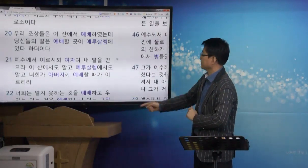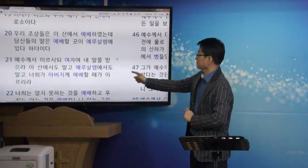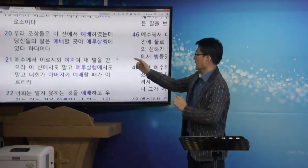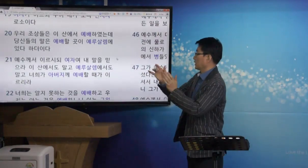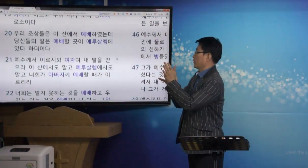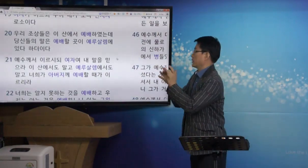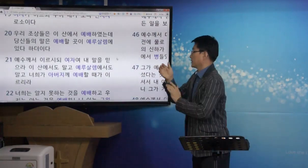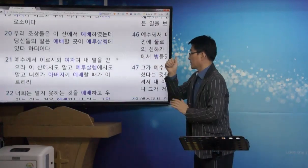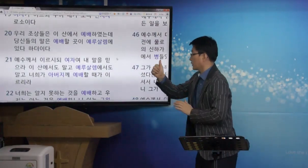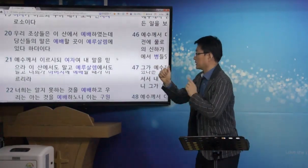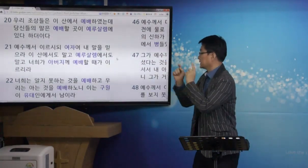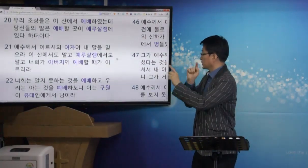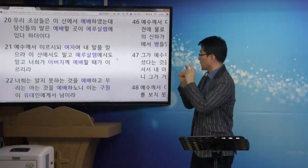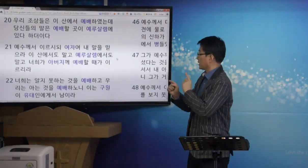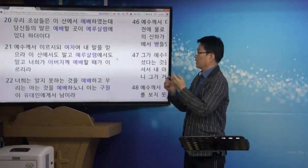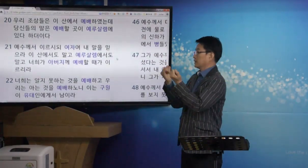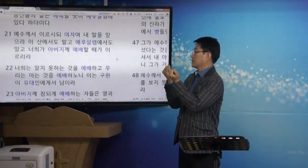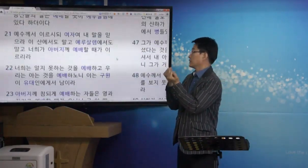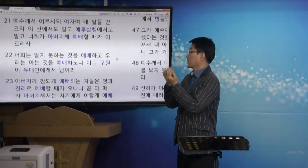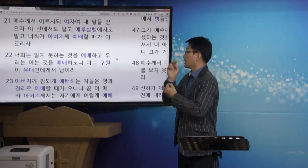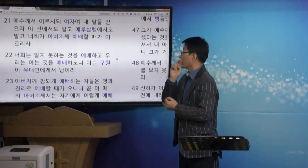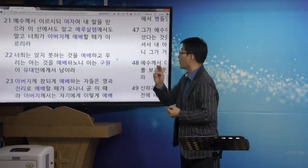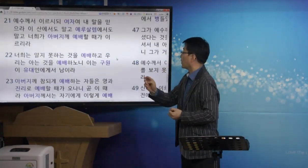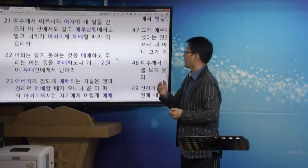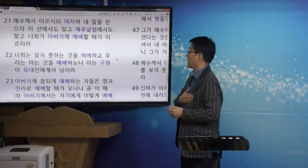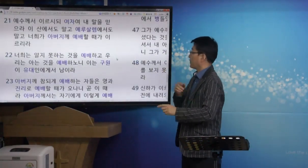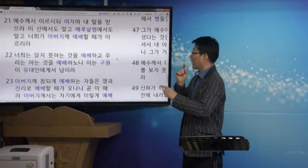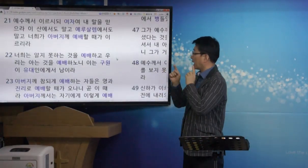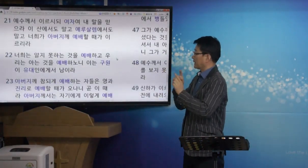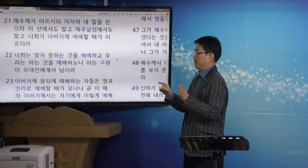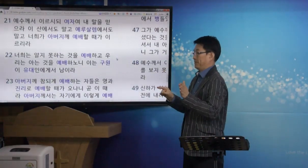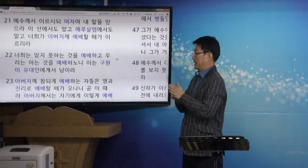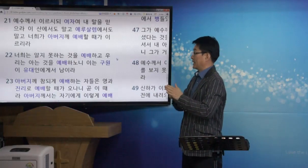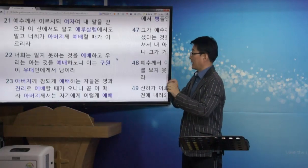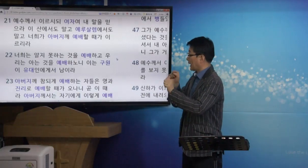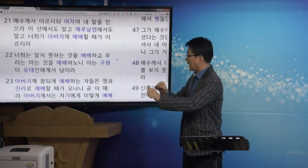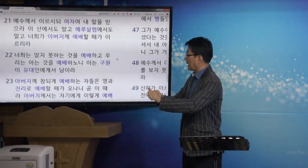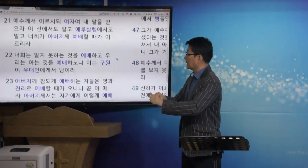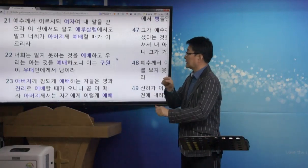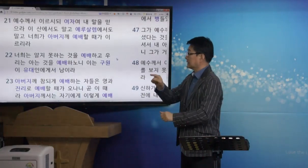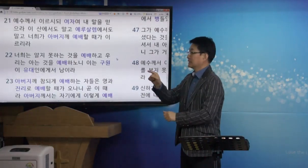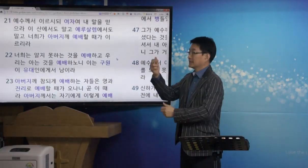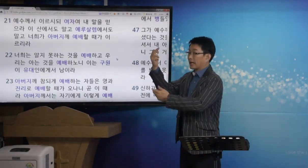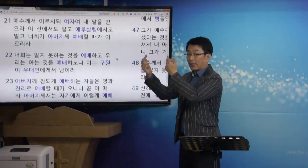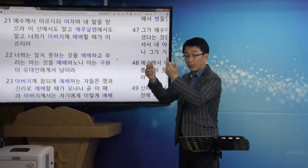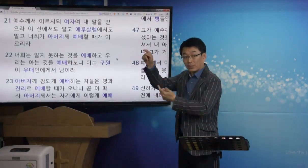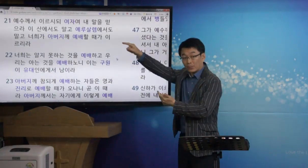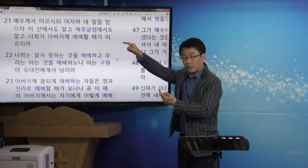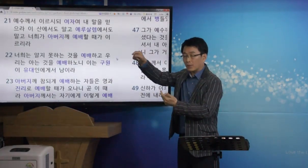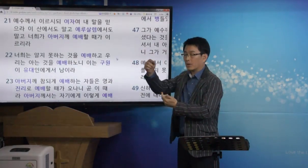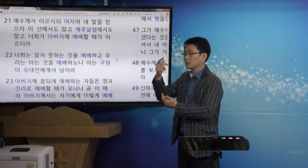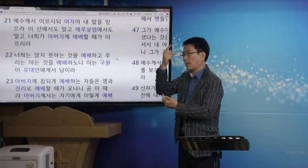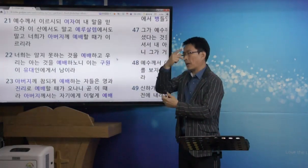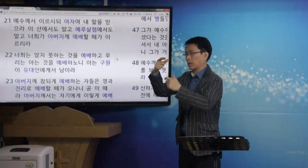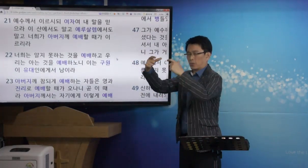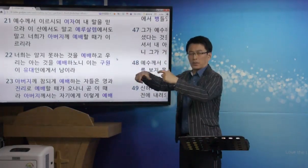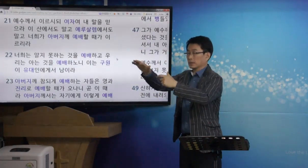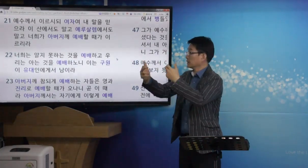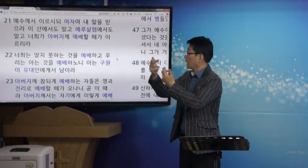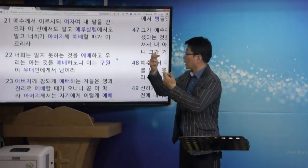가르쳐 주십니다. 예수께서 이르시되 여자여 내 말을 믿으라. 이 산에서도 사마리아에